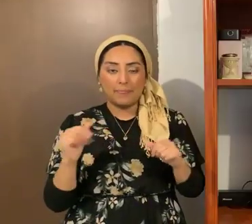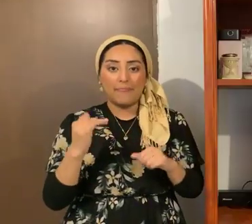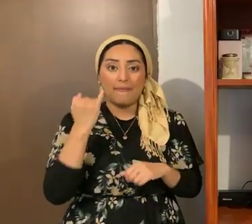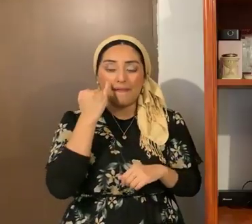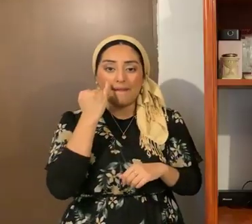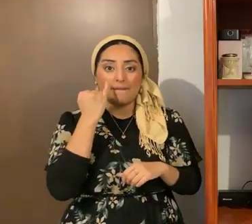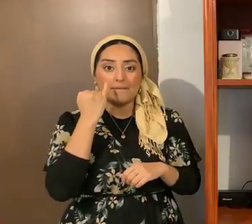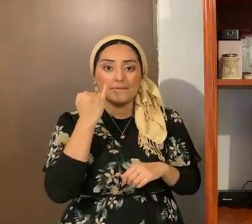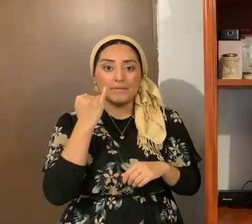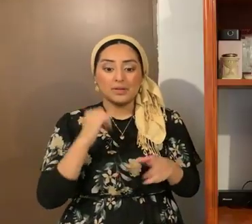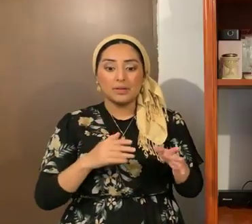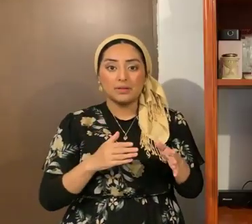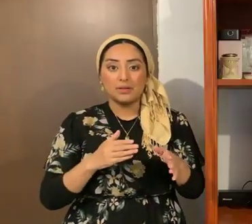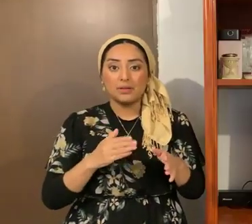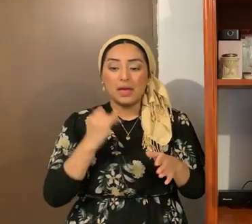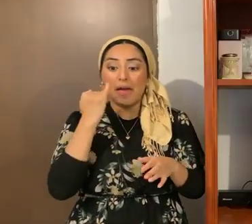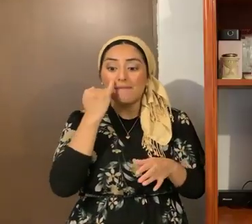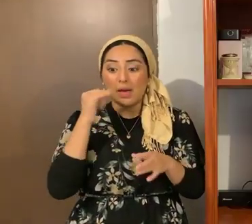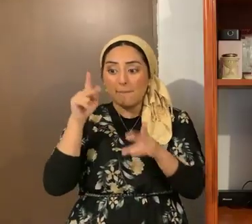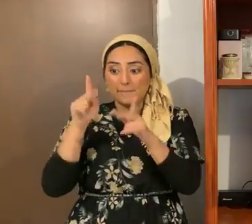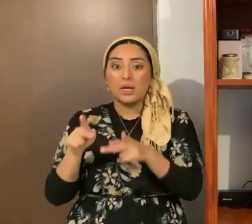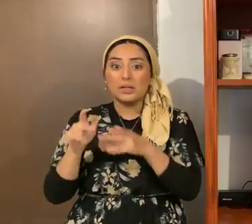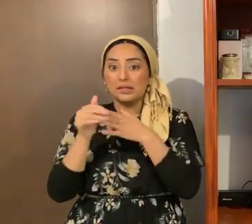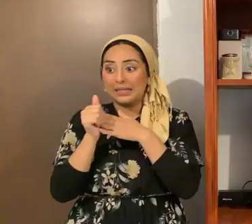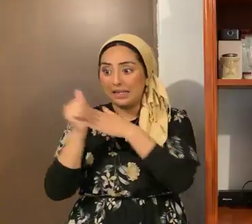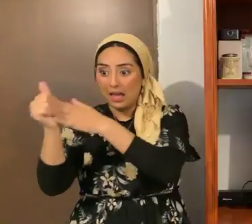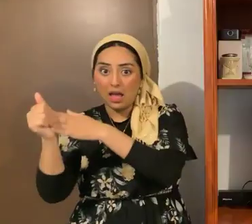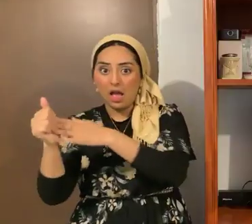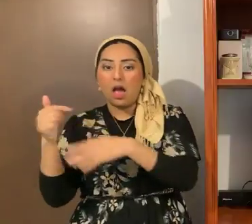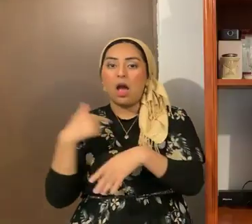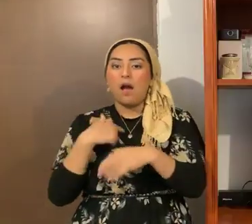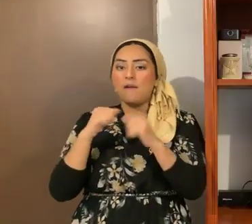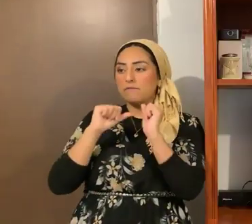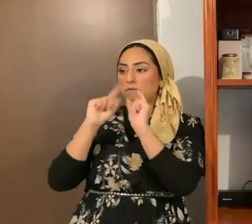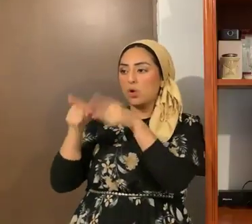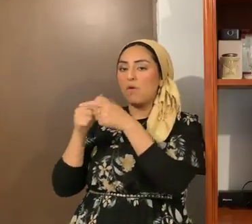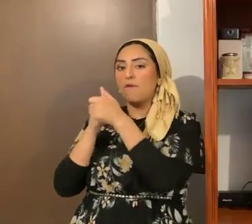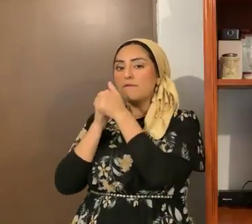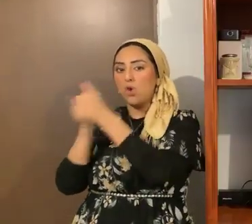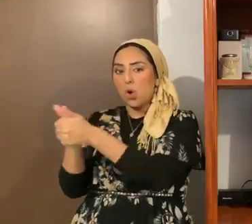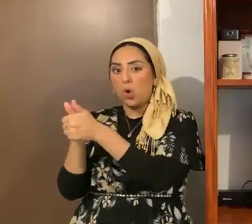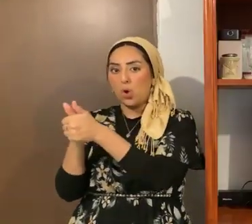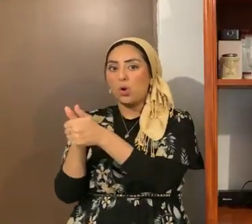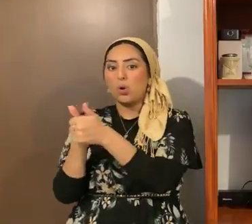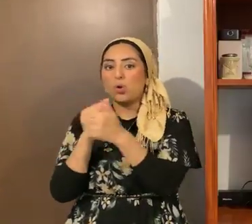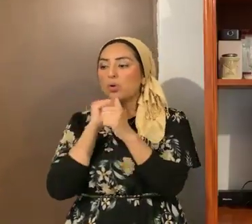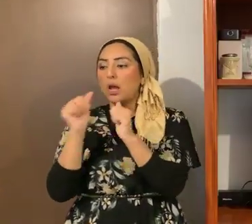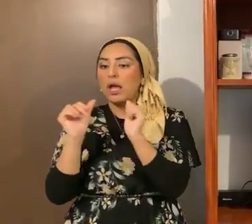él da un paso para la derecha, yo lo doy. Es un decir. No sé si me doy a entender. Si